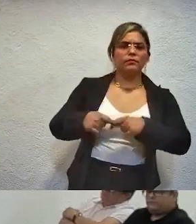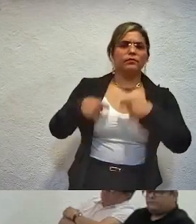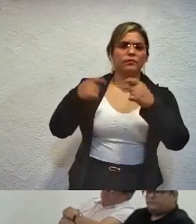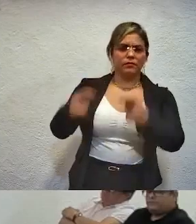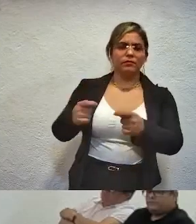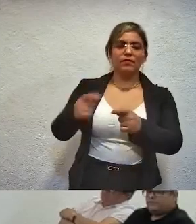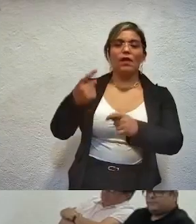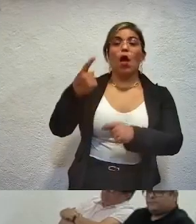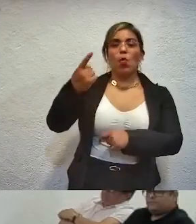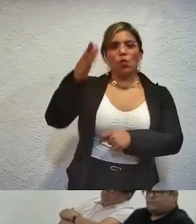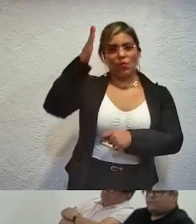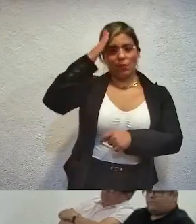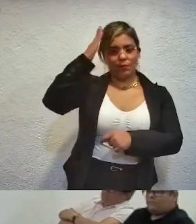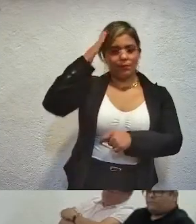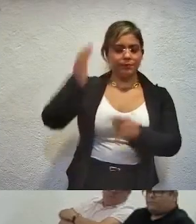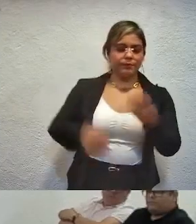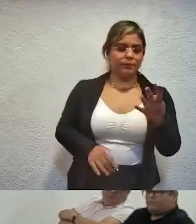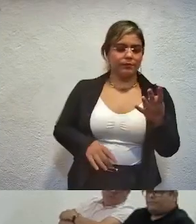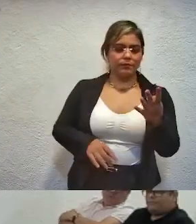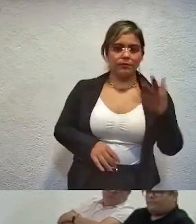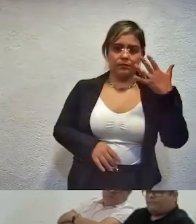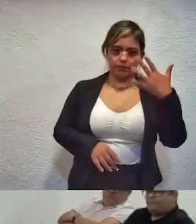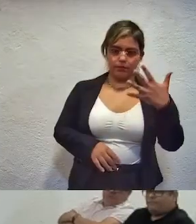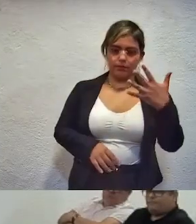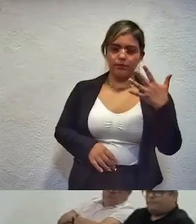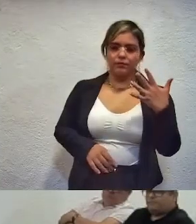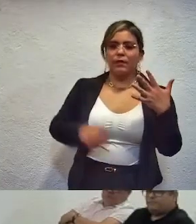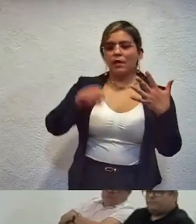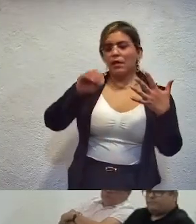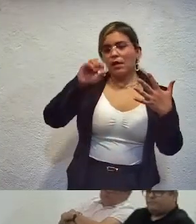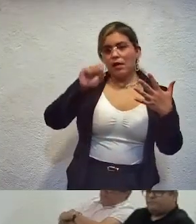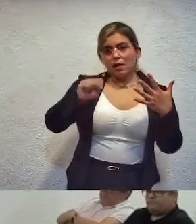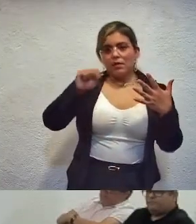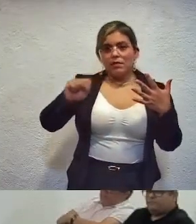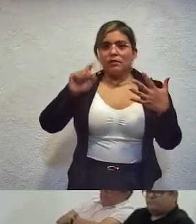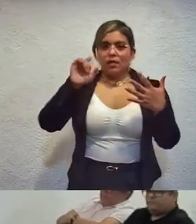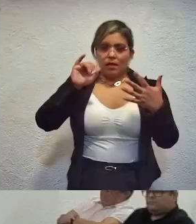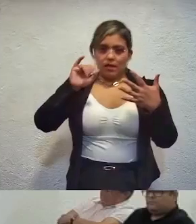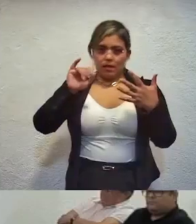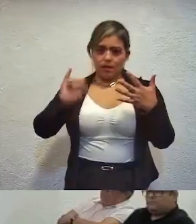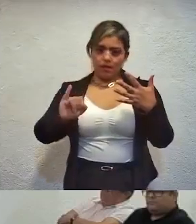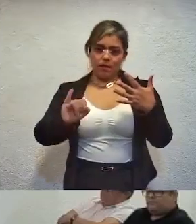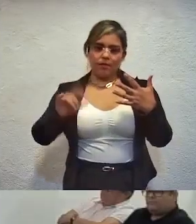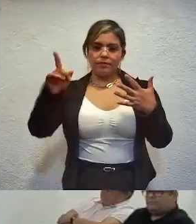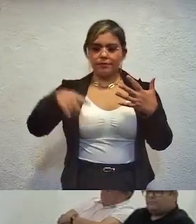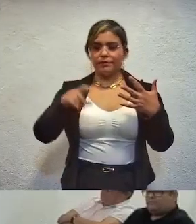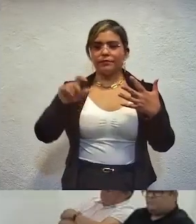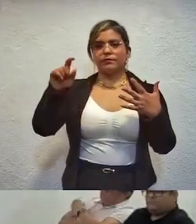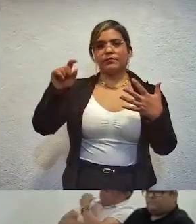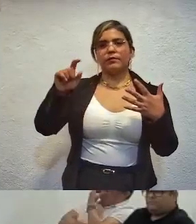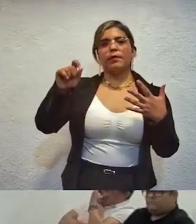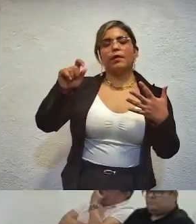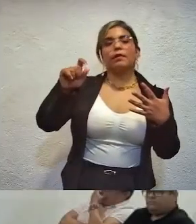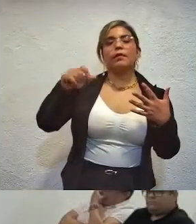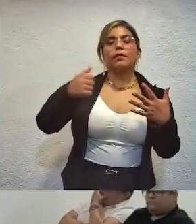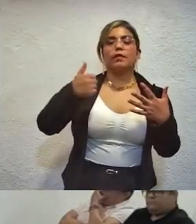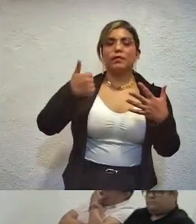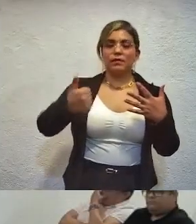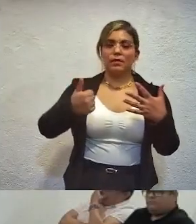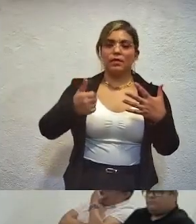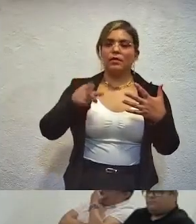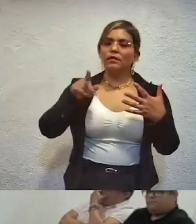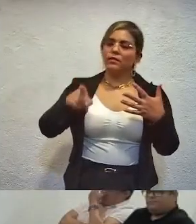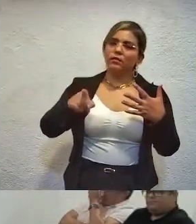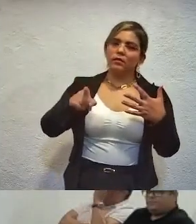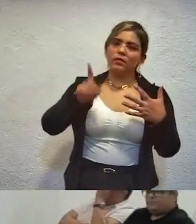1. El quinto asunto es el SCI diagonal 2026, diagonal 2026, compareciente